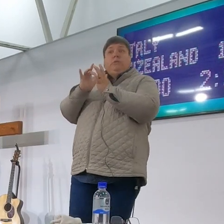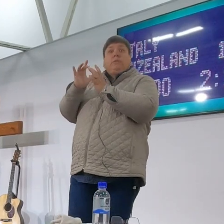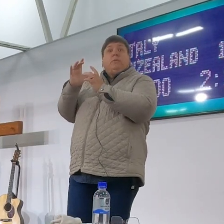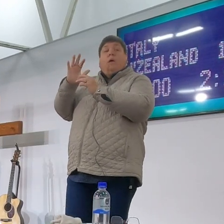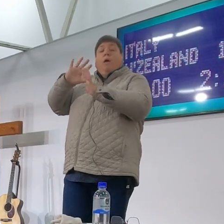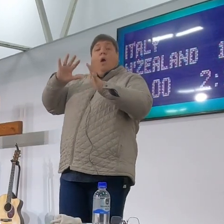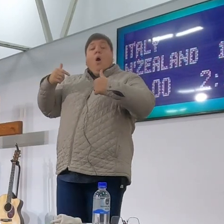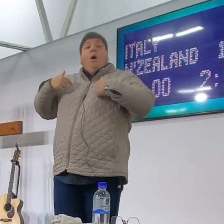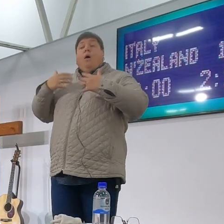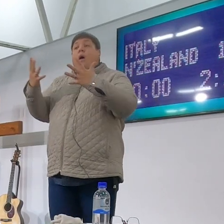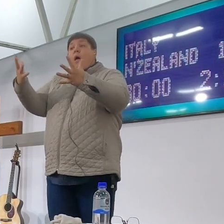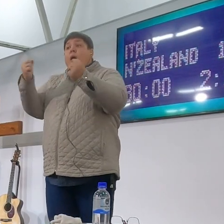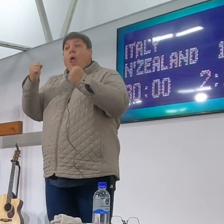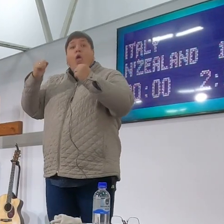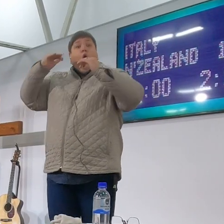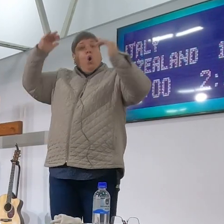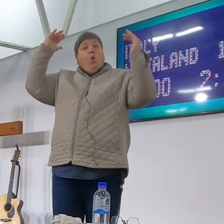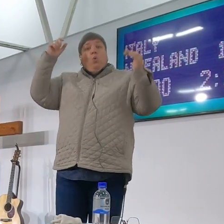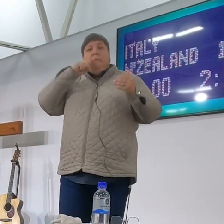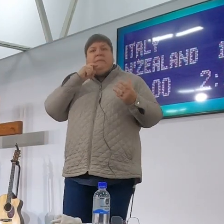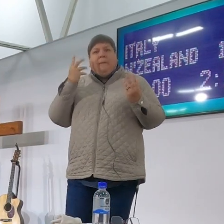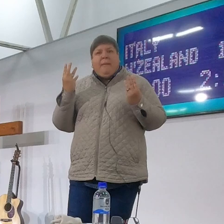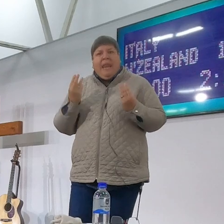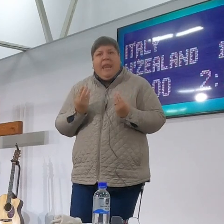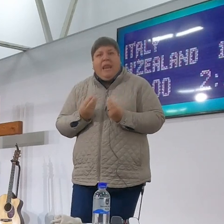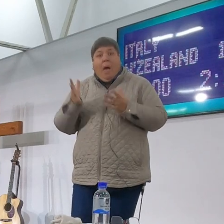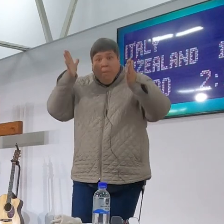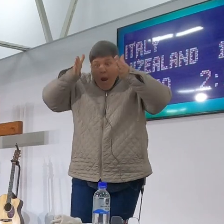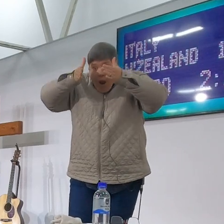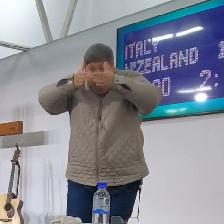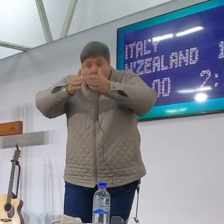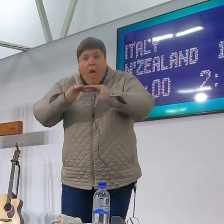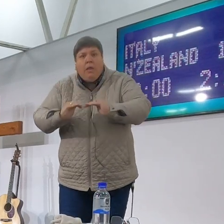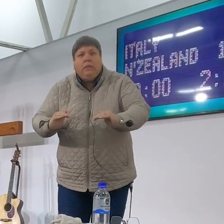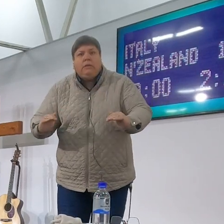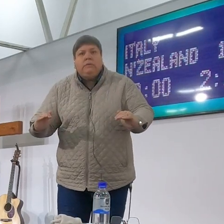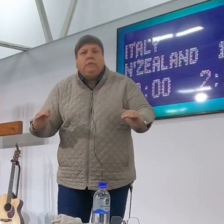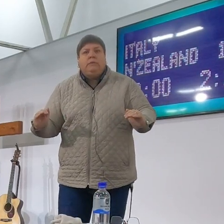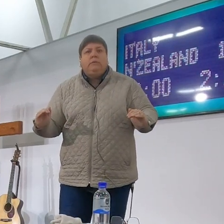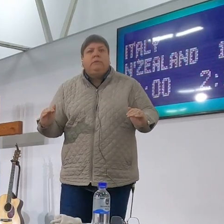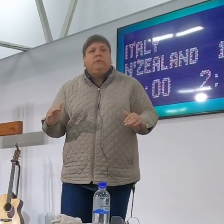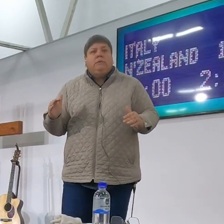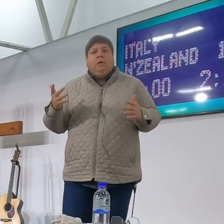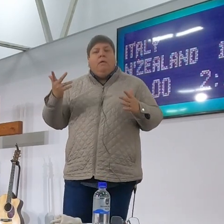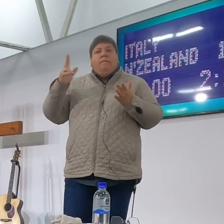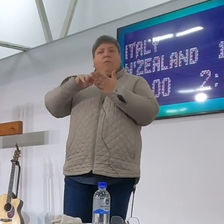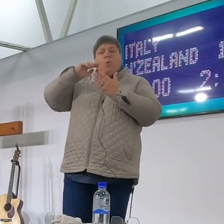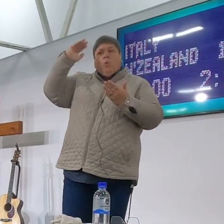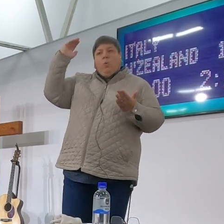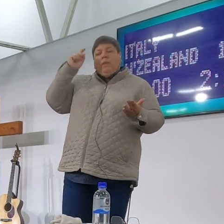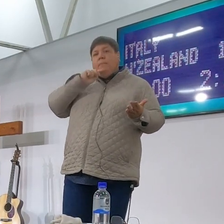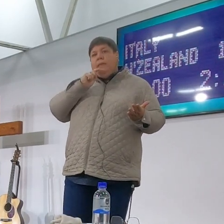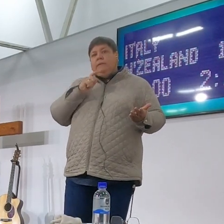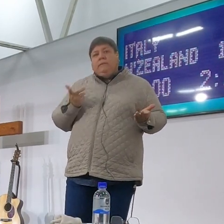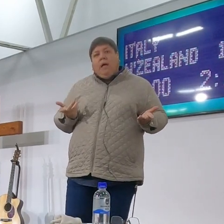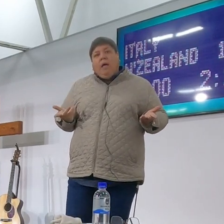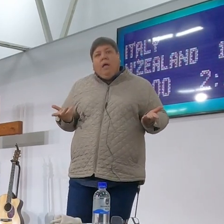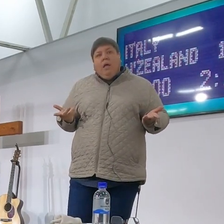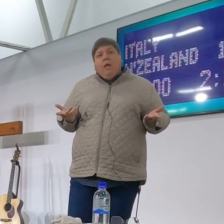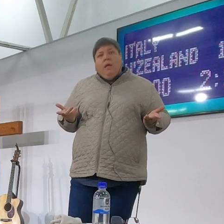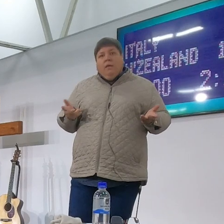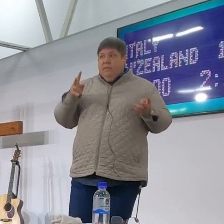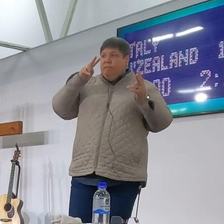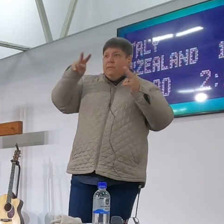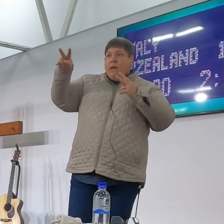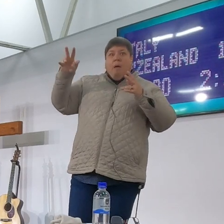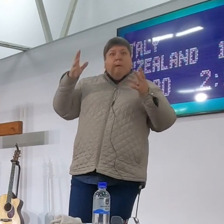Het julle het nou self met julle eie oë gesien. Net die groep hier, is dankie julle kan weer sit, anders staan julle die res van die diens. Net die groep hier kan julle met julle